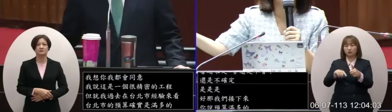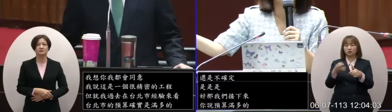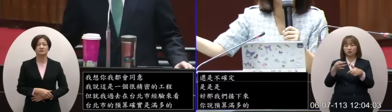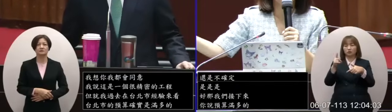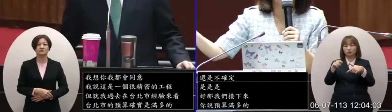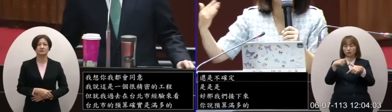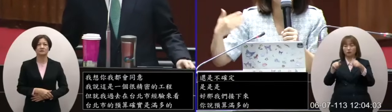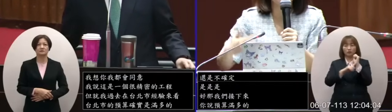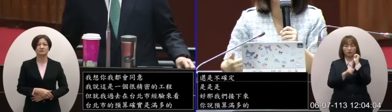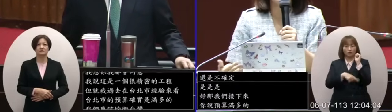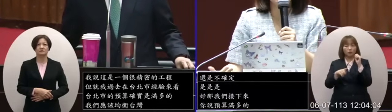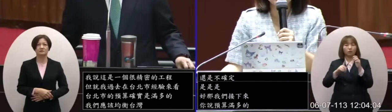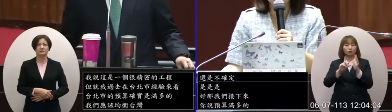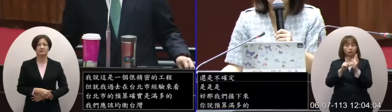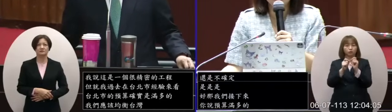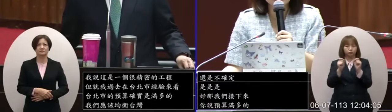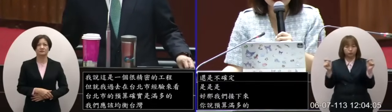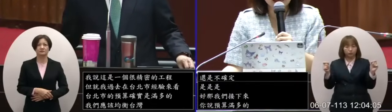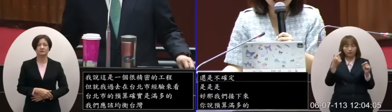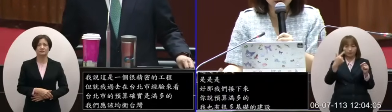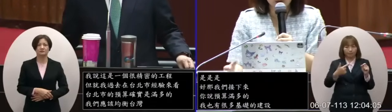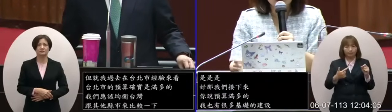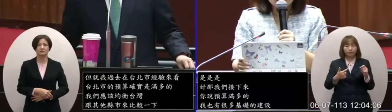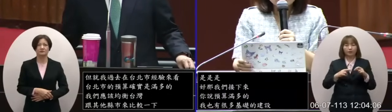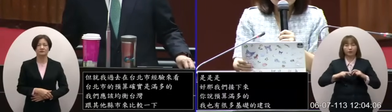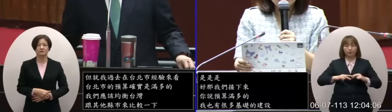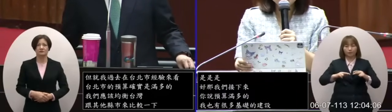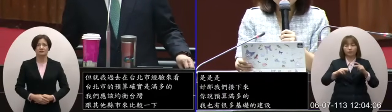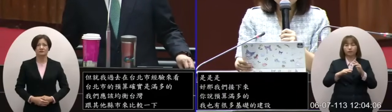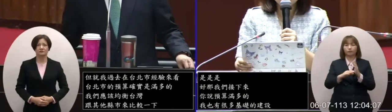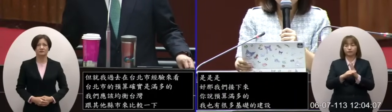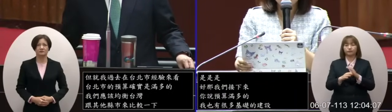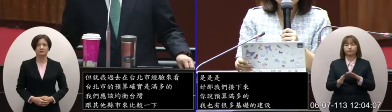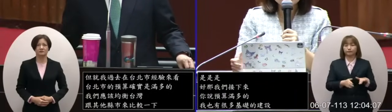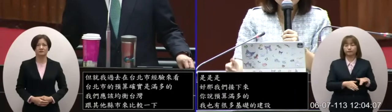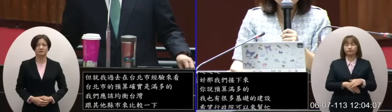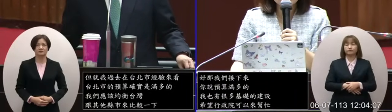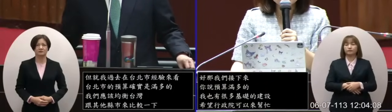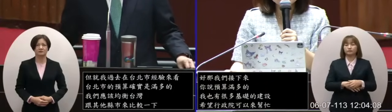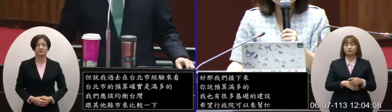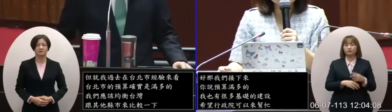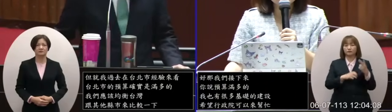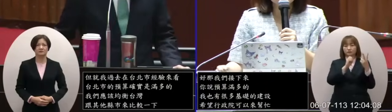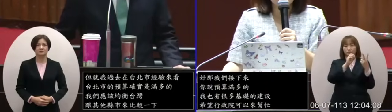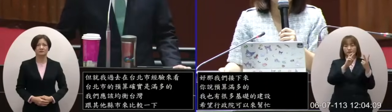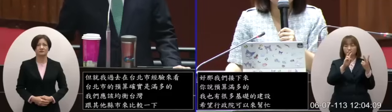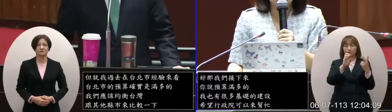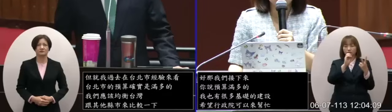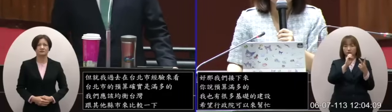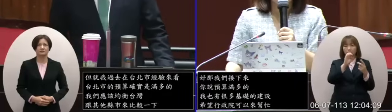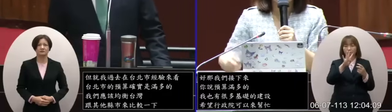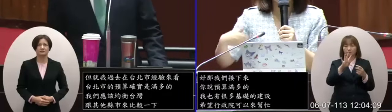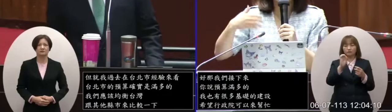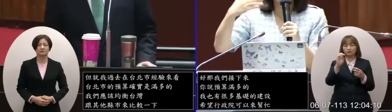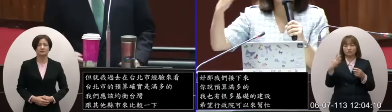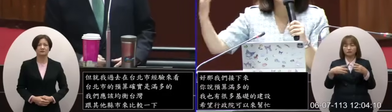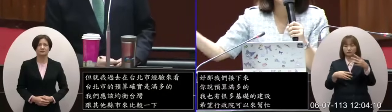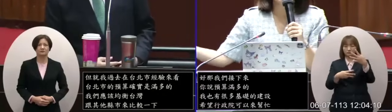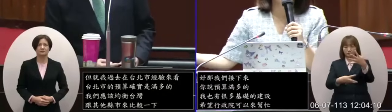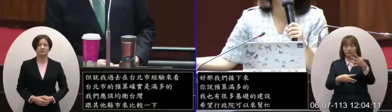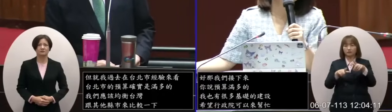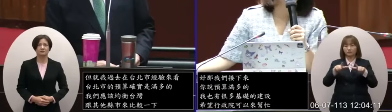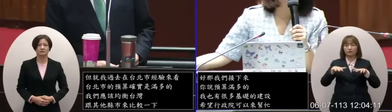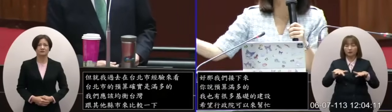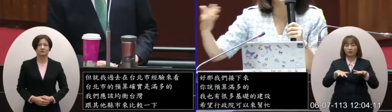条漫长的路，我们会慢慢的稳健的来走。再来是呢，0403的大地震，好，对于